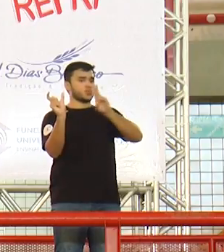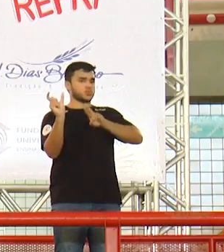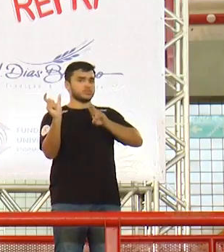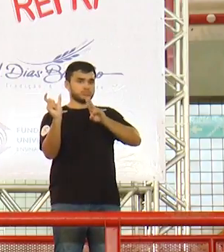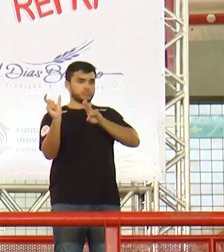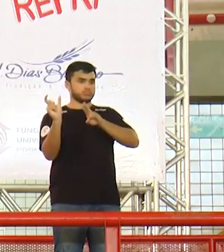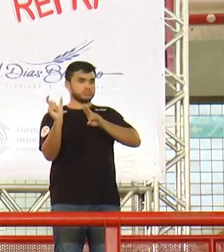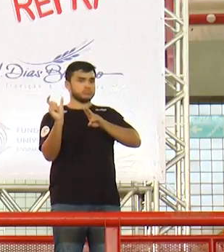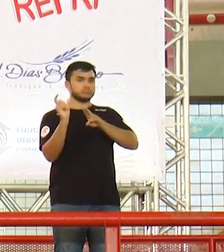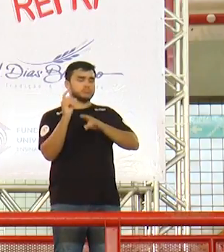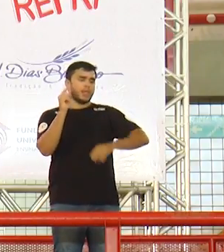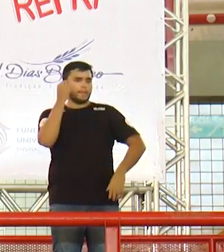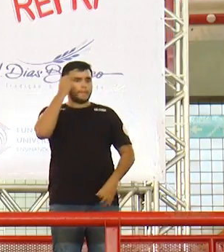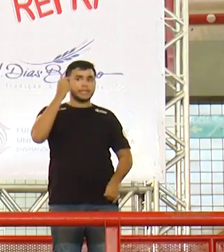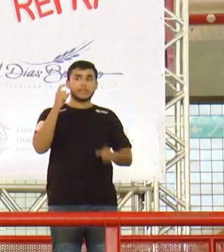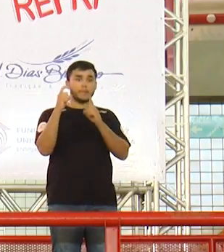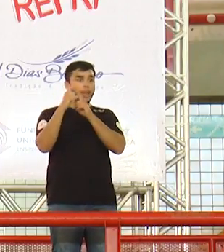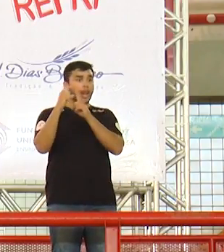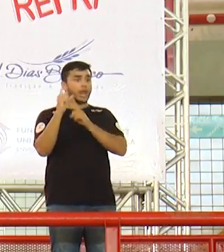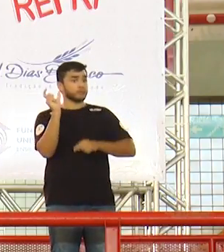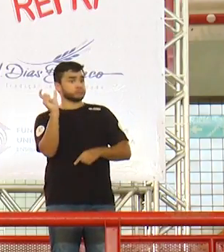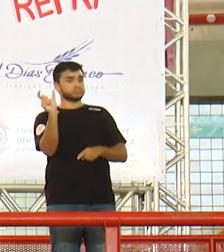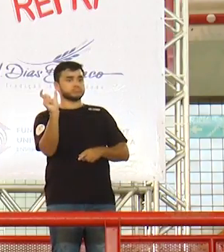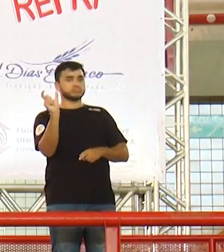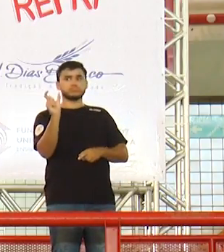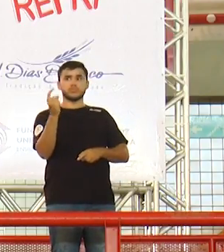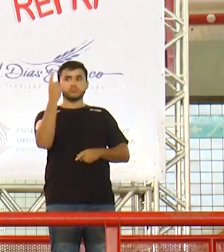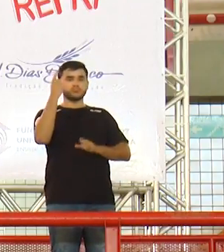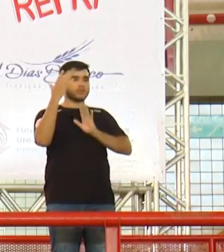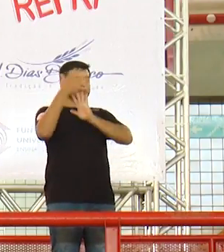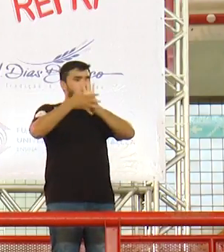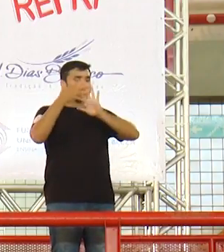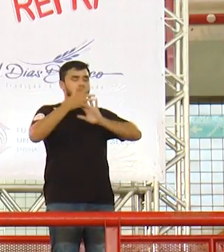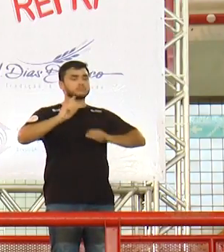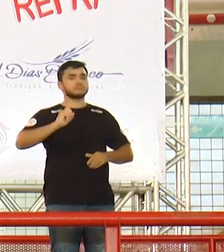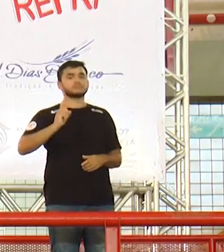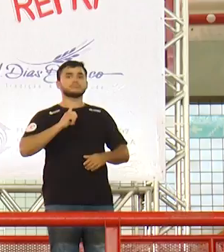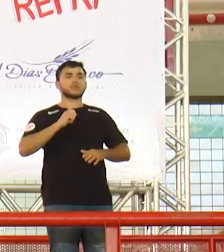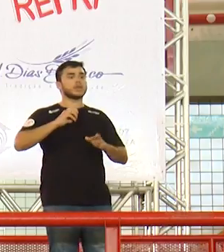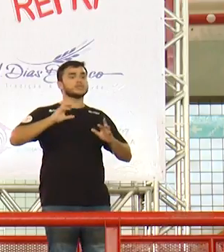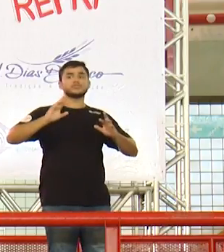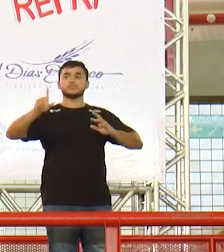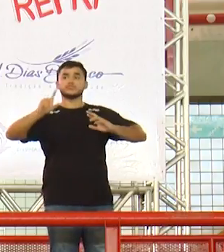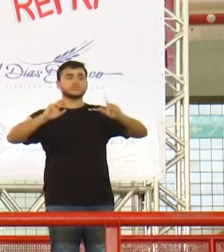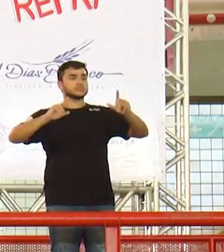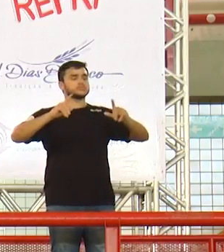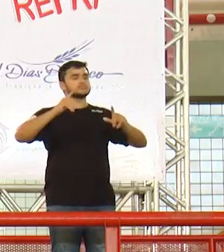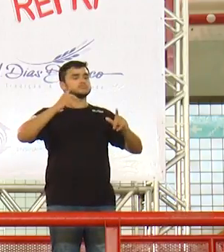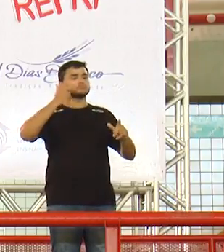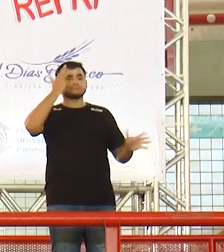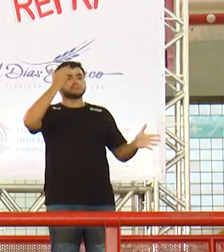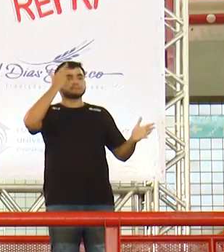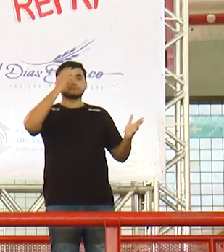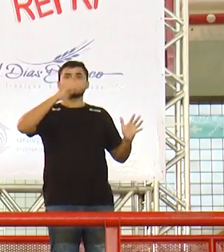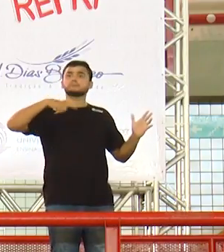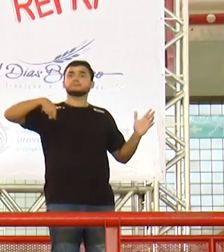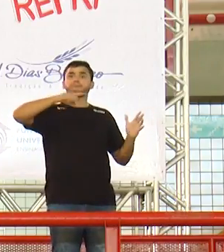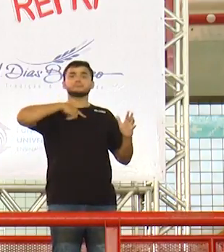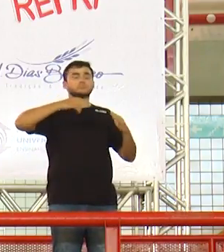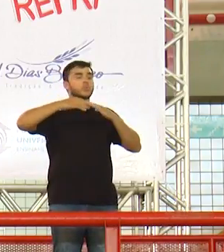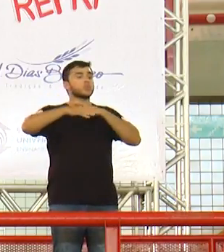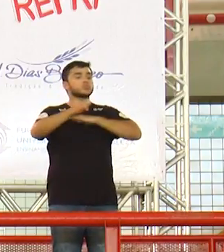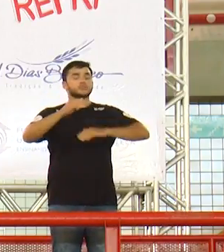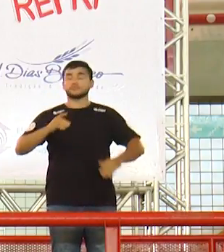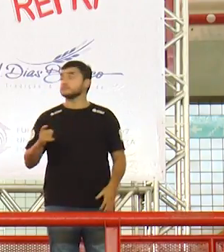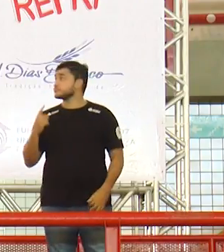neologismo que você encontra num texto só. É um neologismo que pode ter um uso mais comum, mais frequente. Olha um